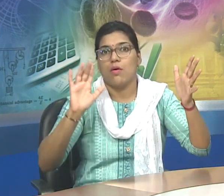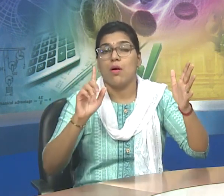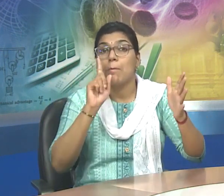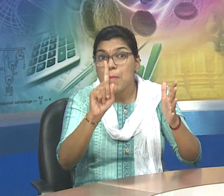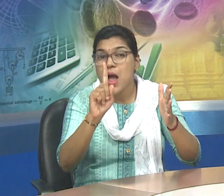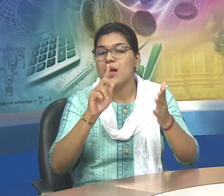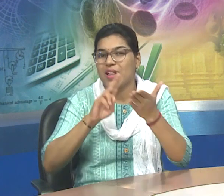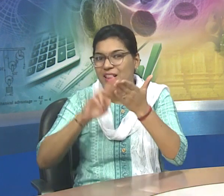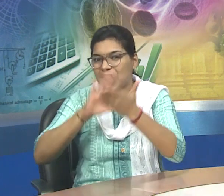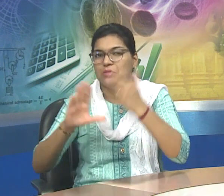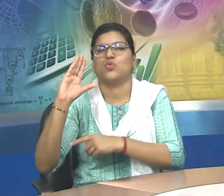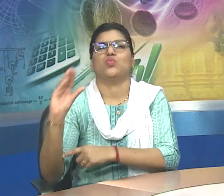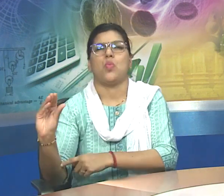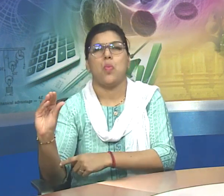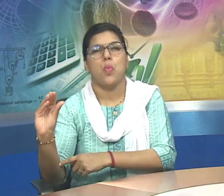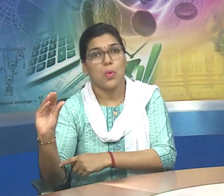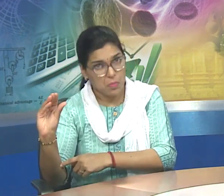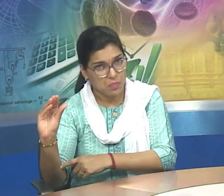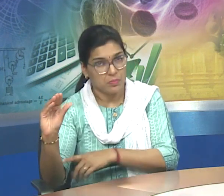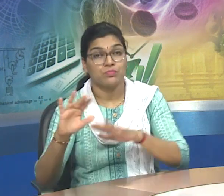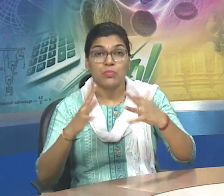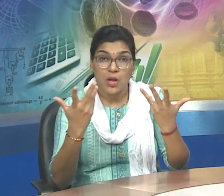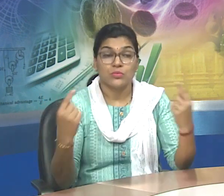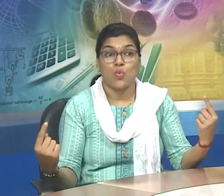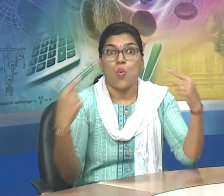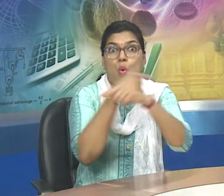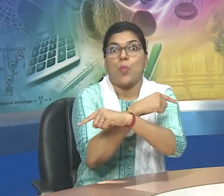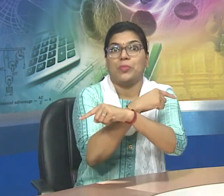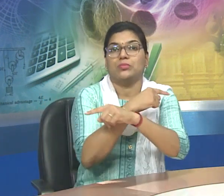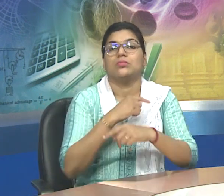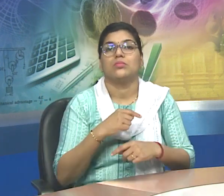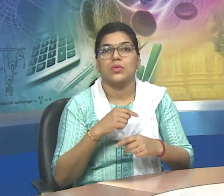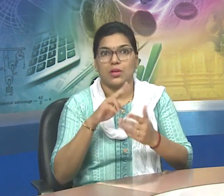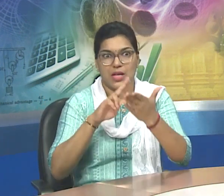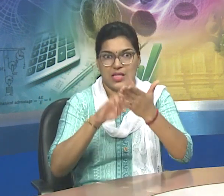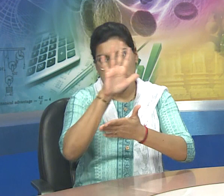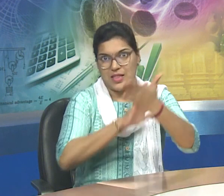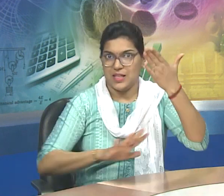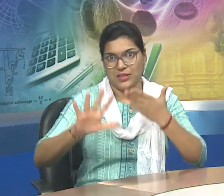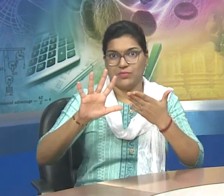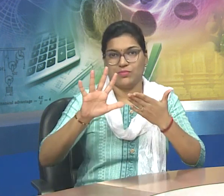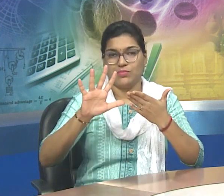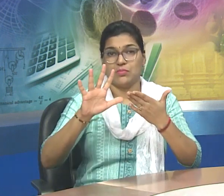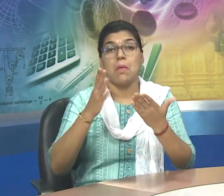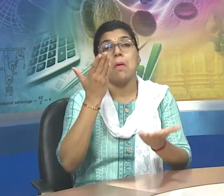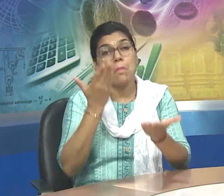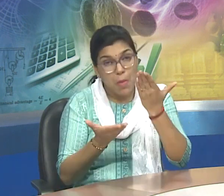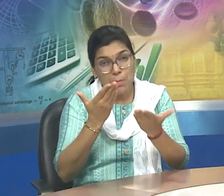स्टेट में बी लार्जर देन अ नेशन। स्टेट हो सकता है आपके नेशन से ज़्यादा बड़ा हो। उसके